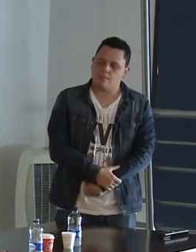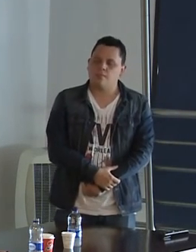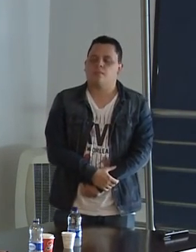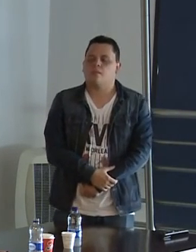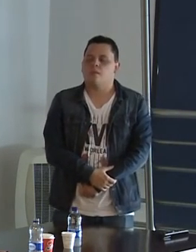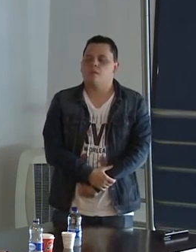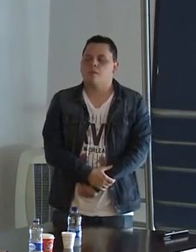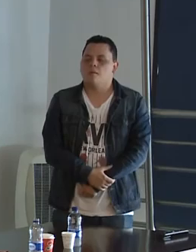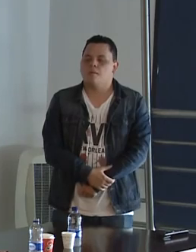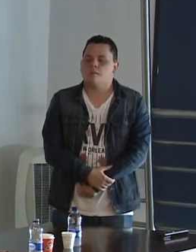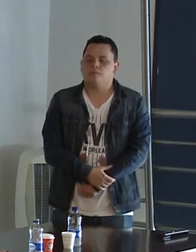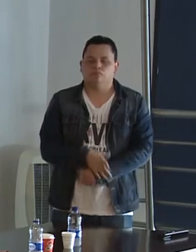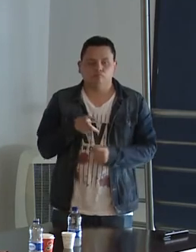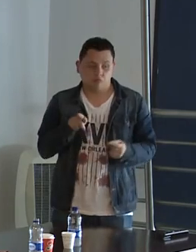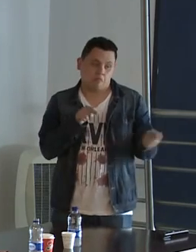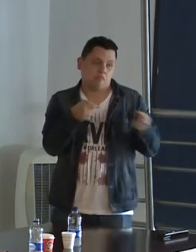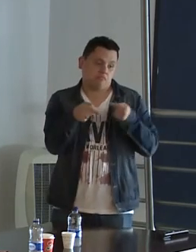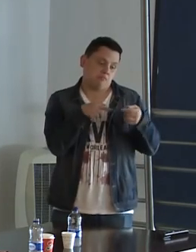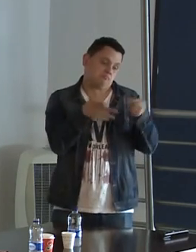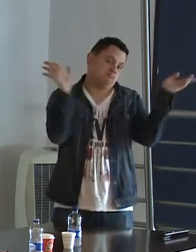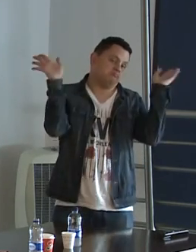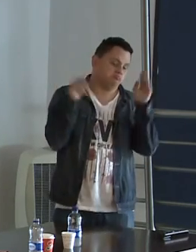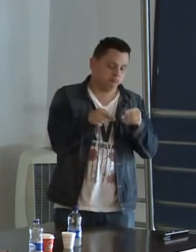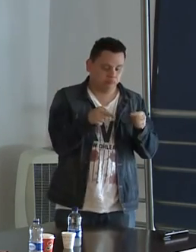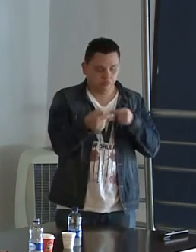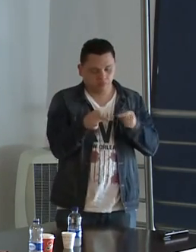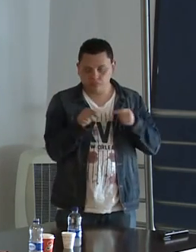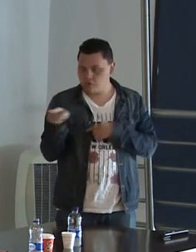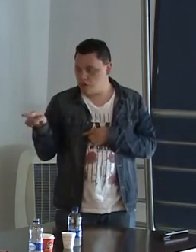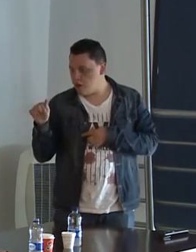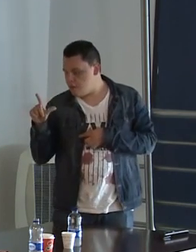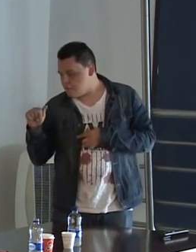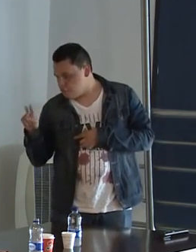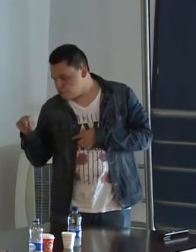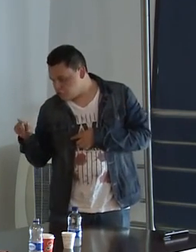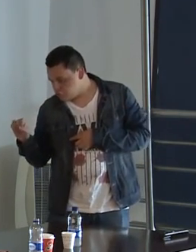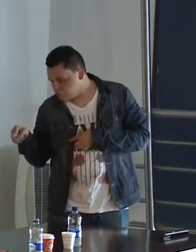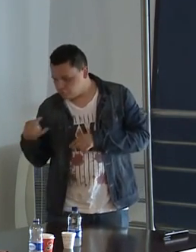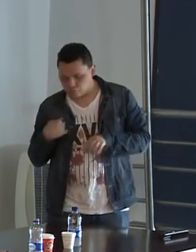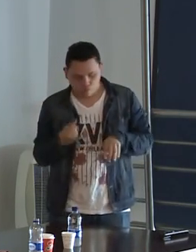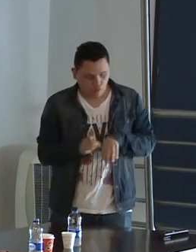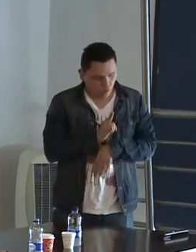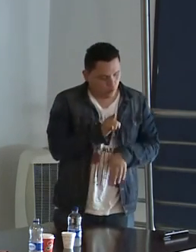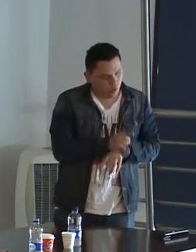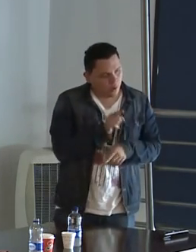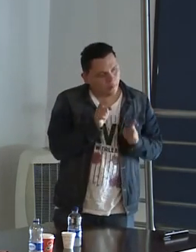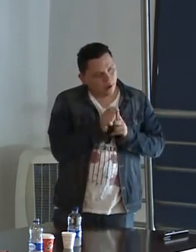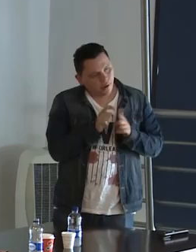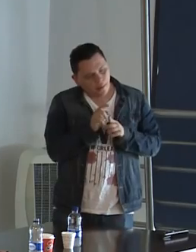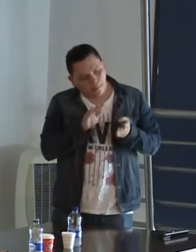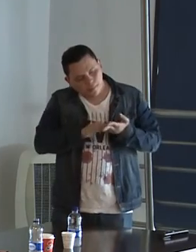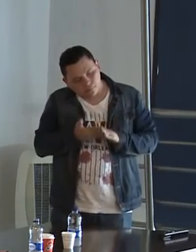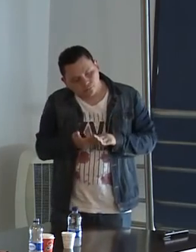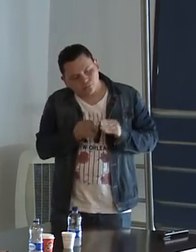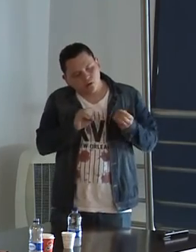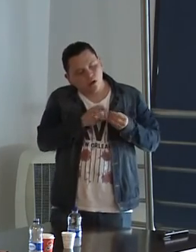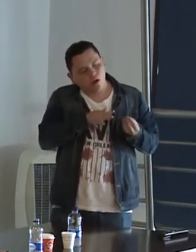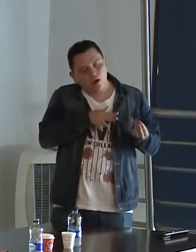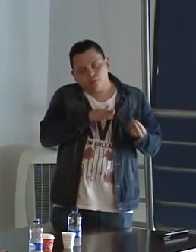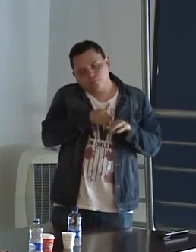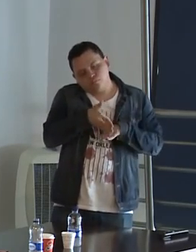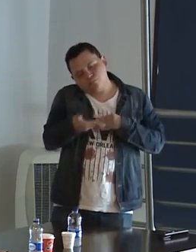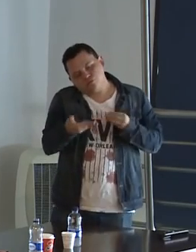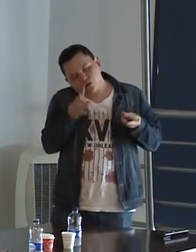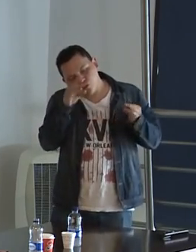Entonces queda ese debate, porque es que nos dice Alfonso, los usos de la palabra paz, que si acuerdo o posacuerdo, eso puede